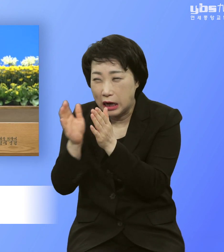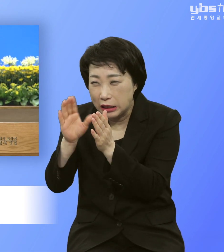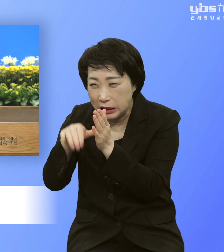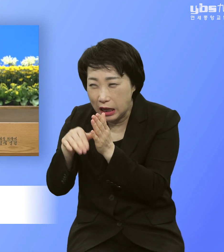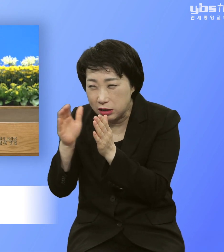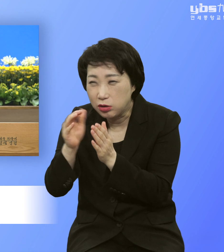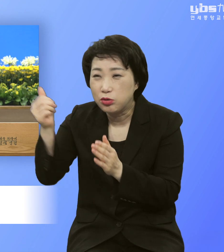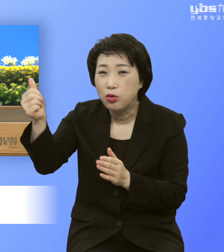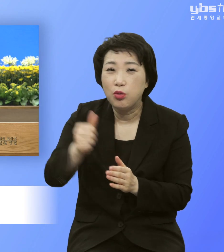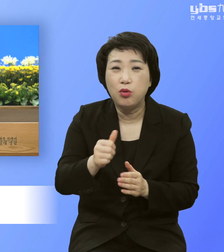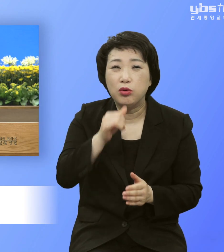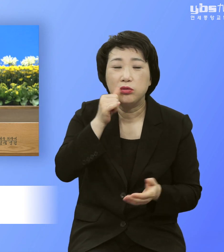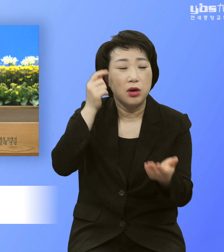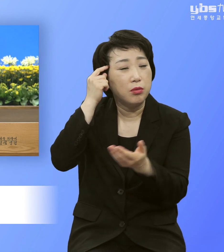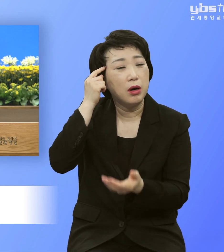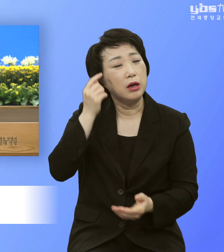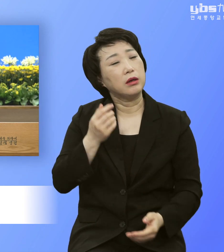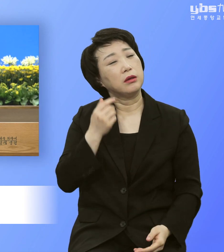만하면 와요?